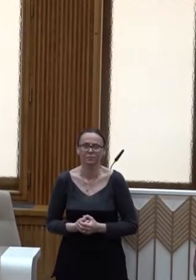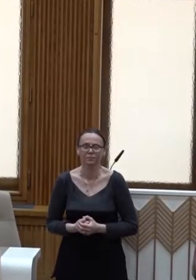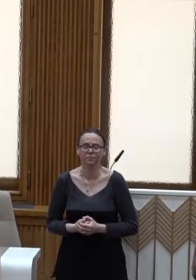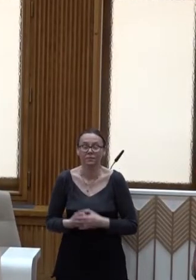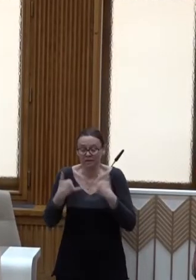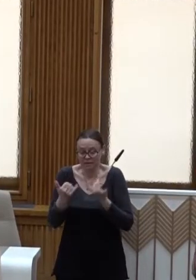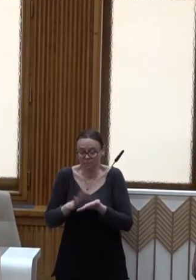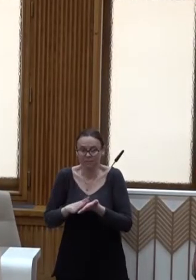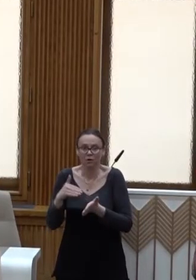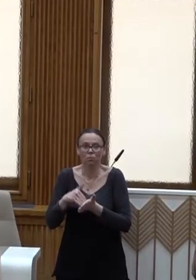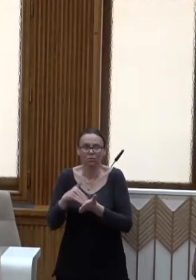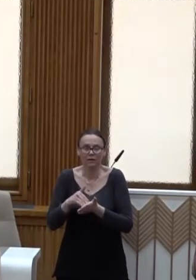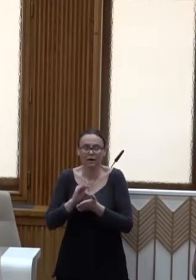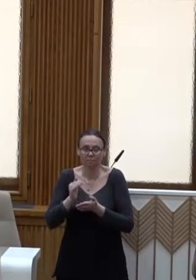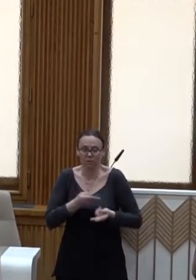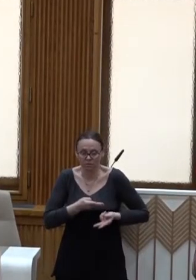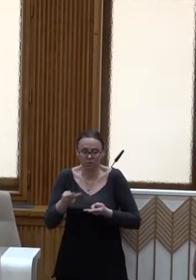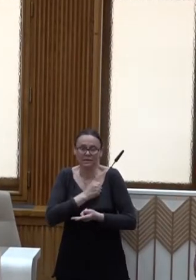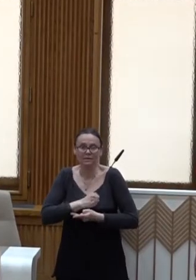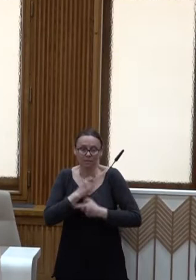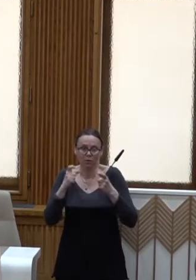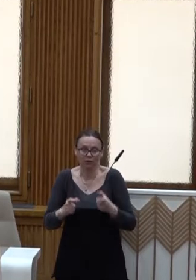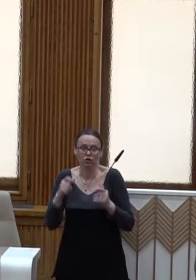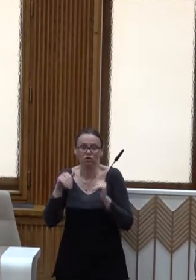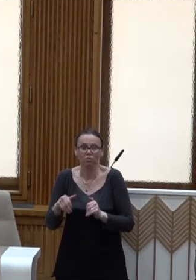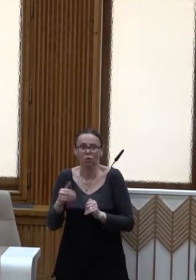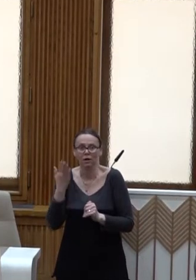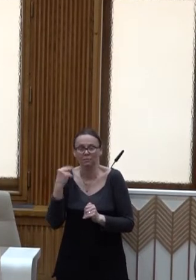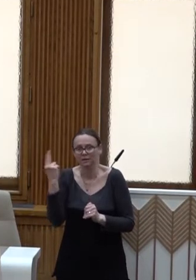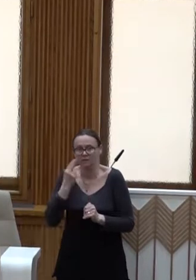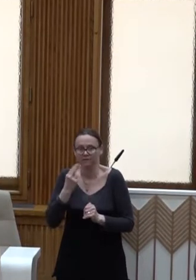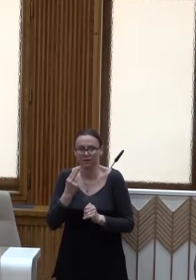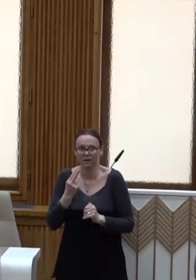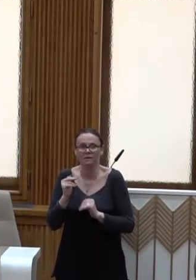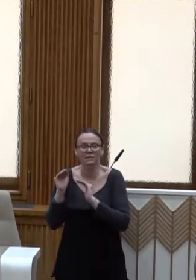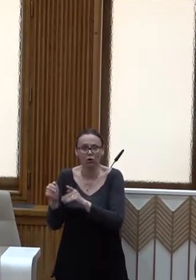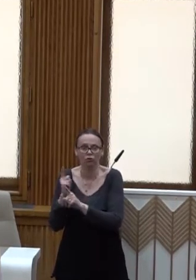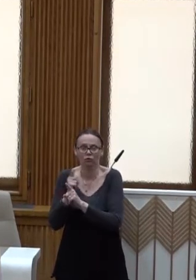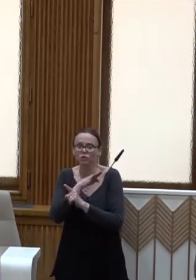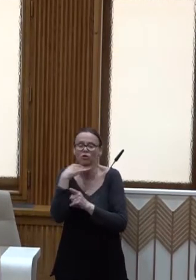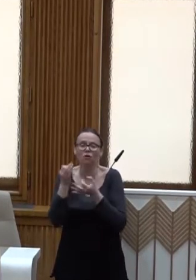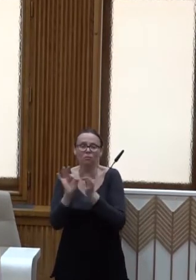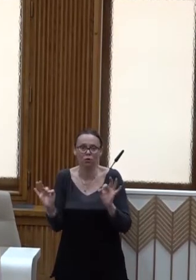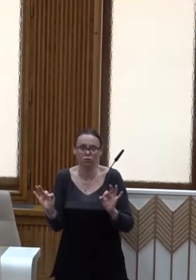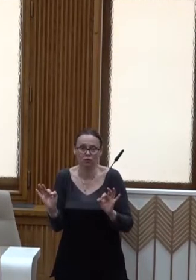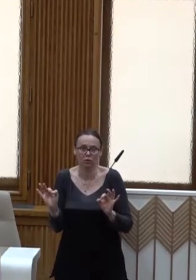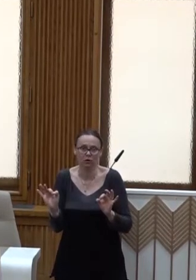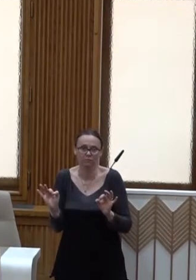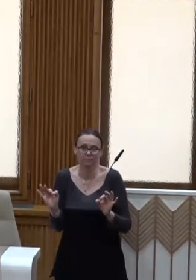Zdaj, v primeru potrebe po hospitalizaciji mora biti seveda zagotovljeno tudi dovolj prostora